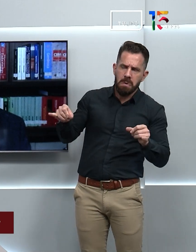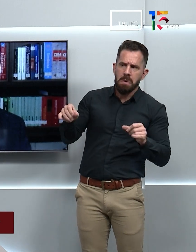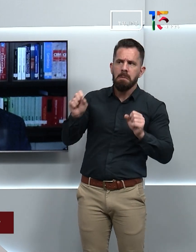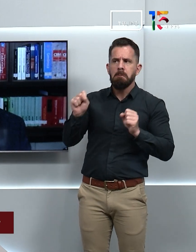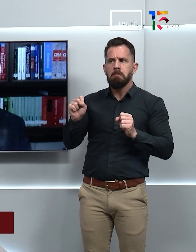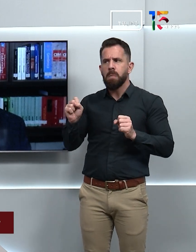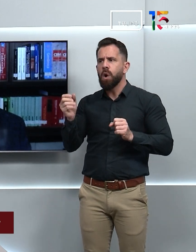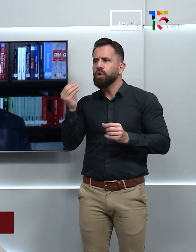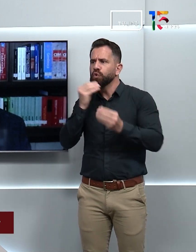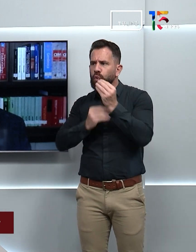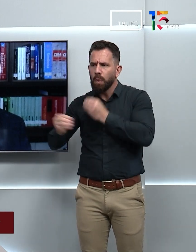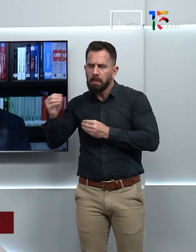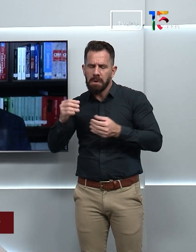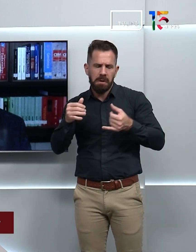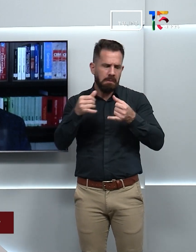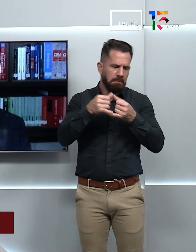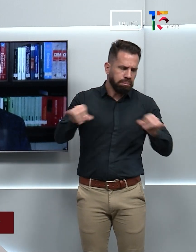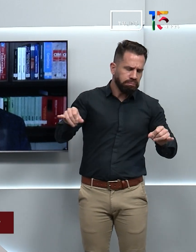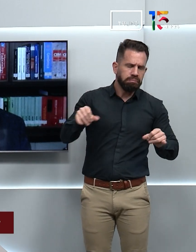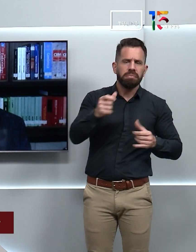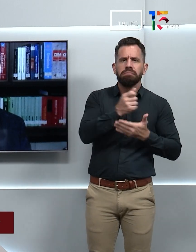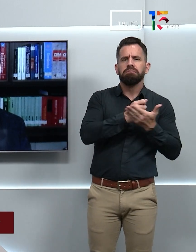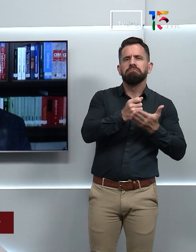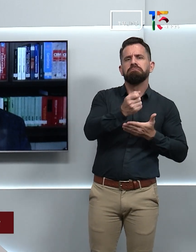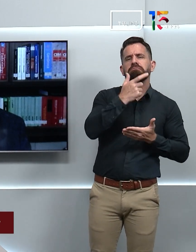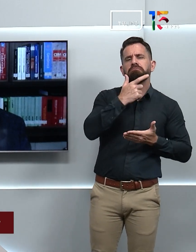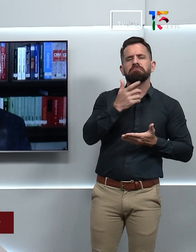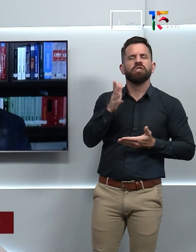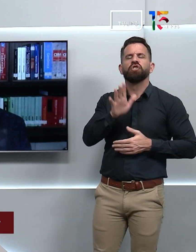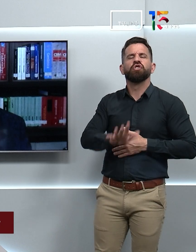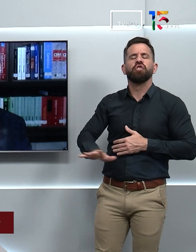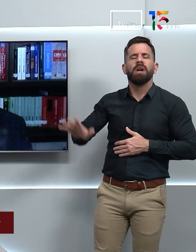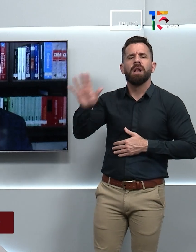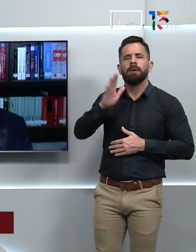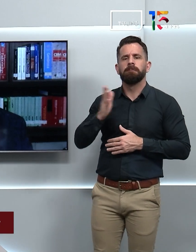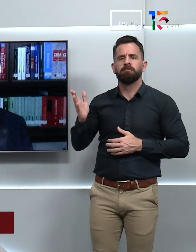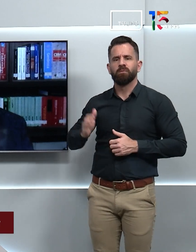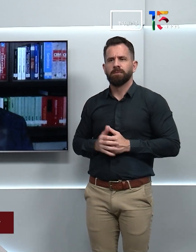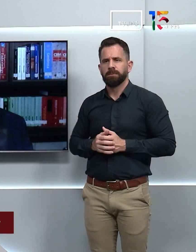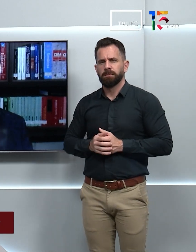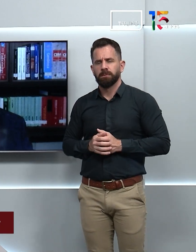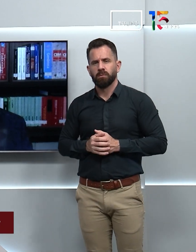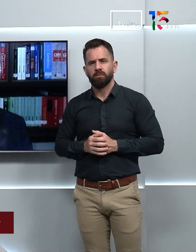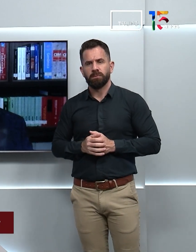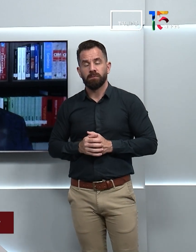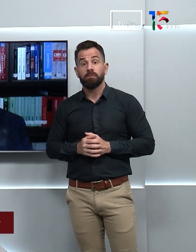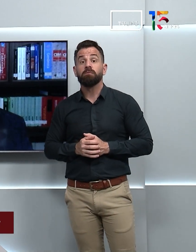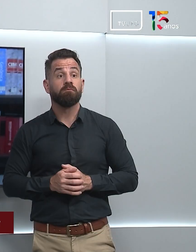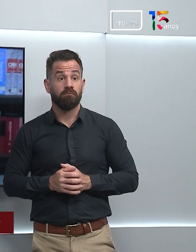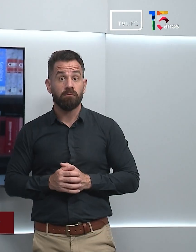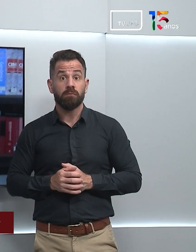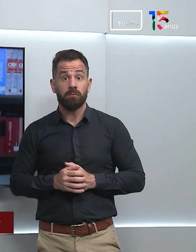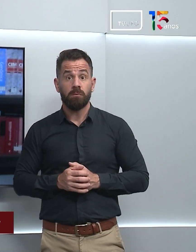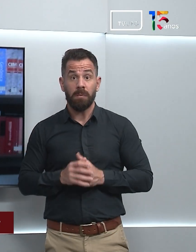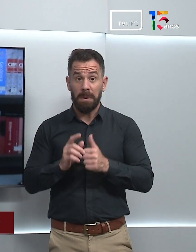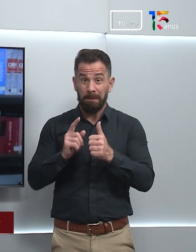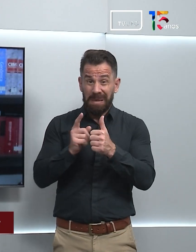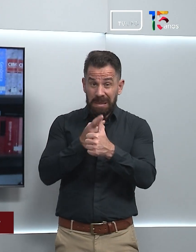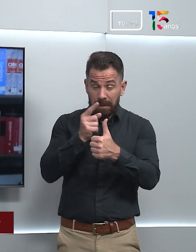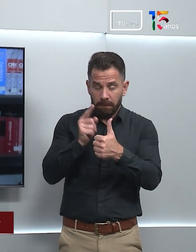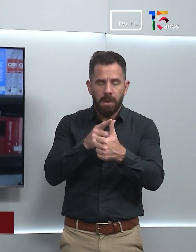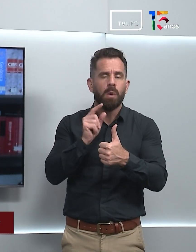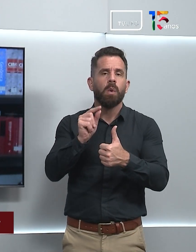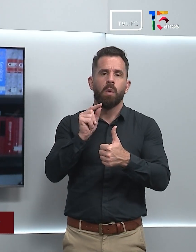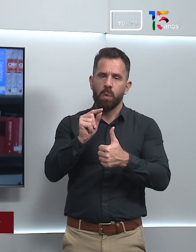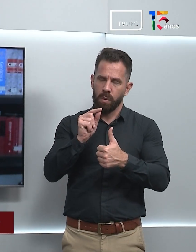desse medicamento, um panorama geral, por exemplo. Primeiro, a gente tem que entender que a obesidade é